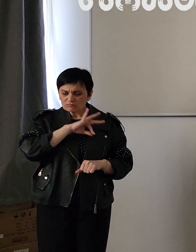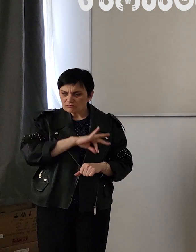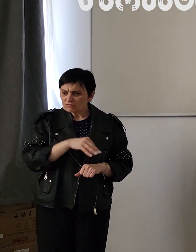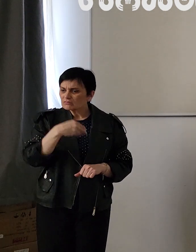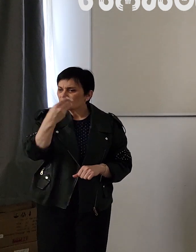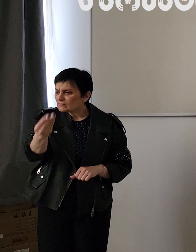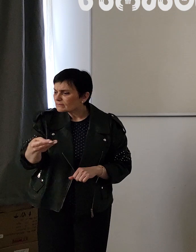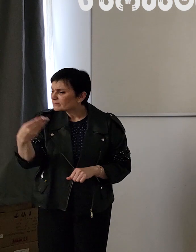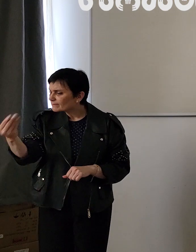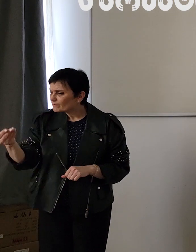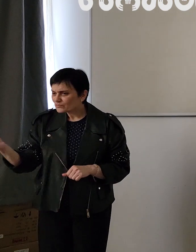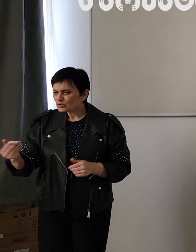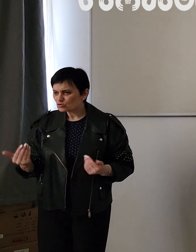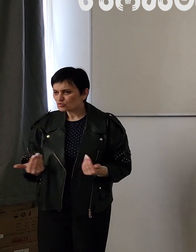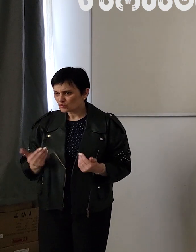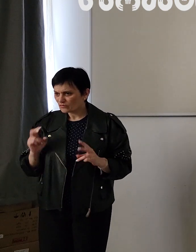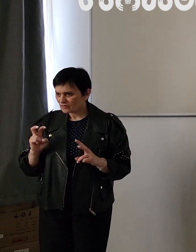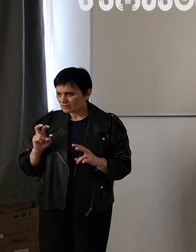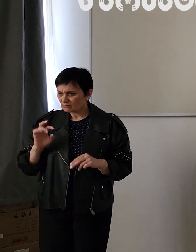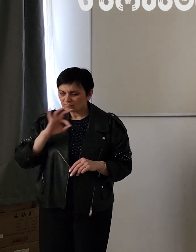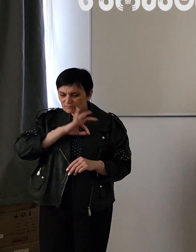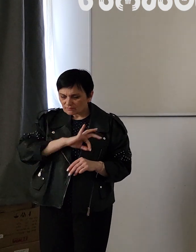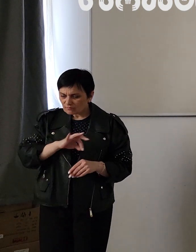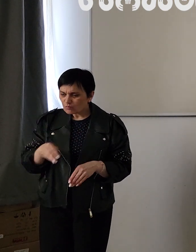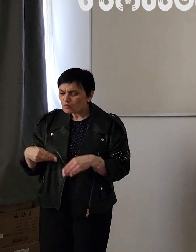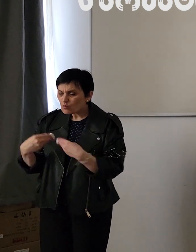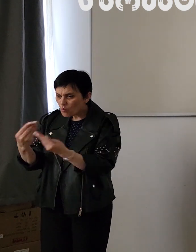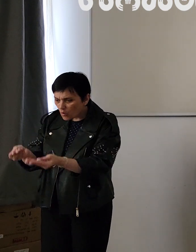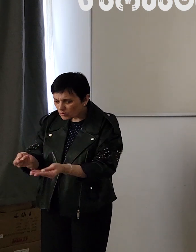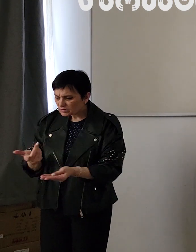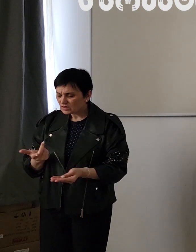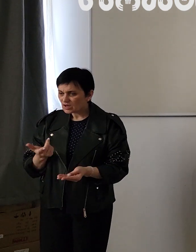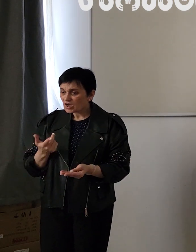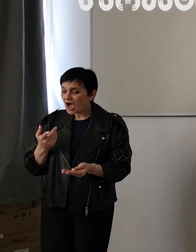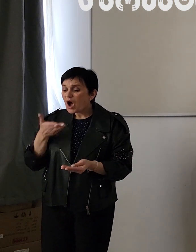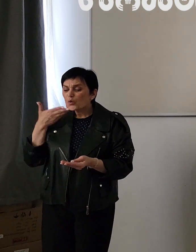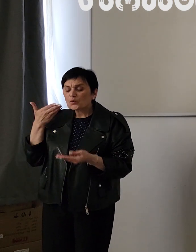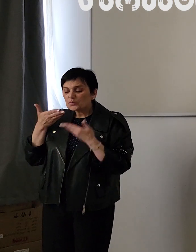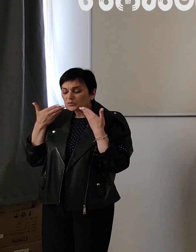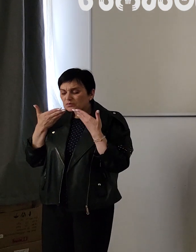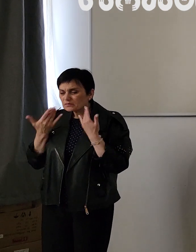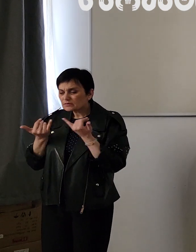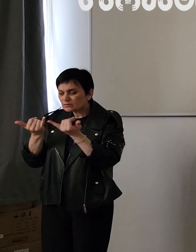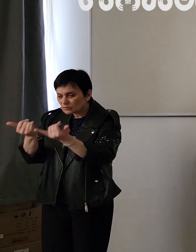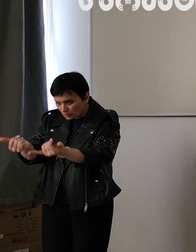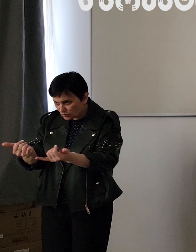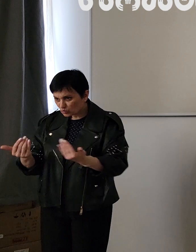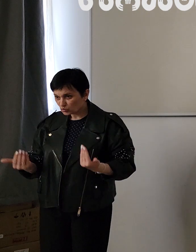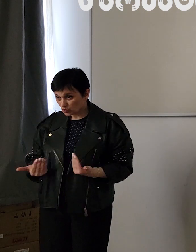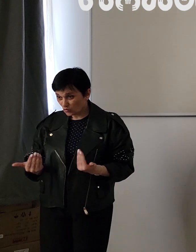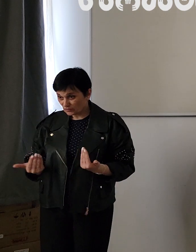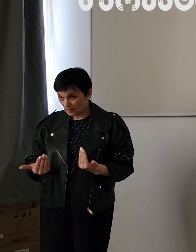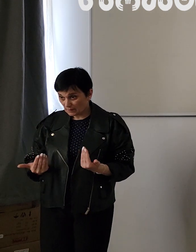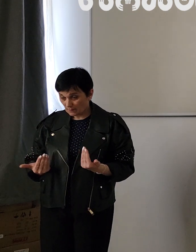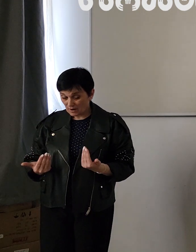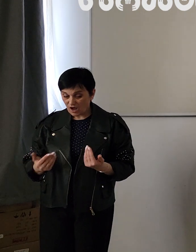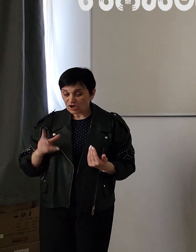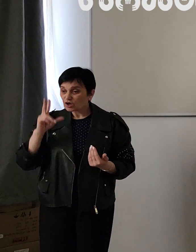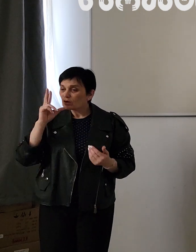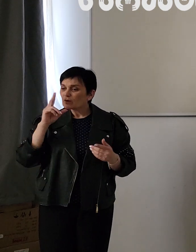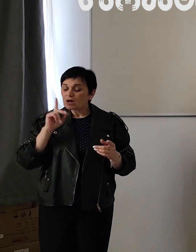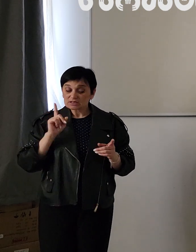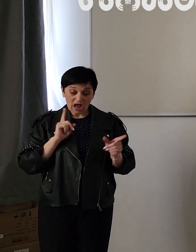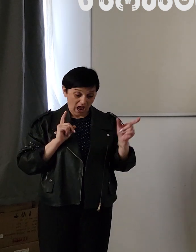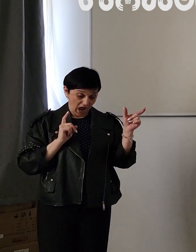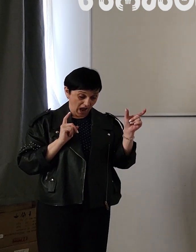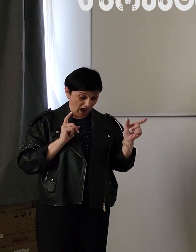მოუტანოს, ვისაც შეუძლია, რომ სხვა ცხოვრება გაუადვილოს. ადამიანის ადამიანობაც